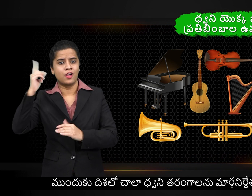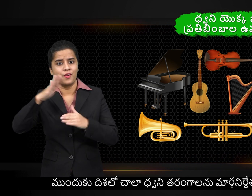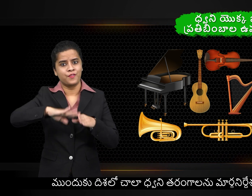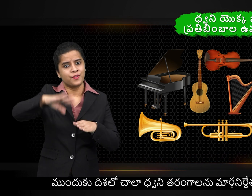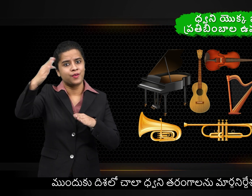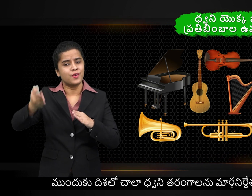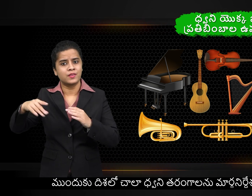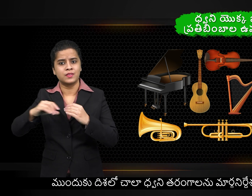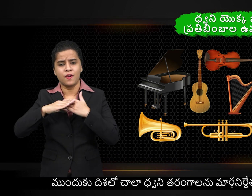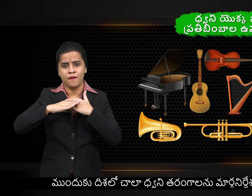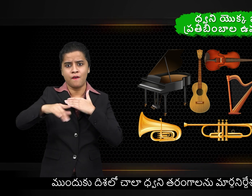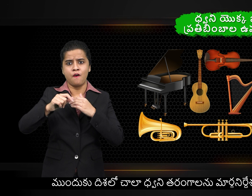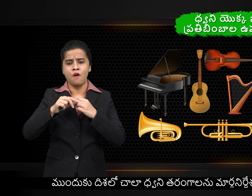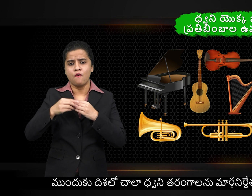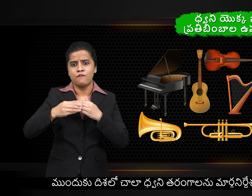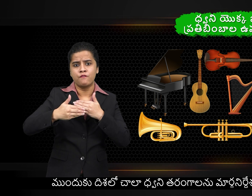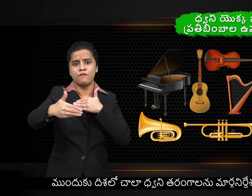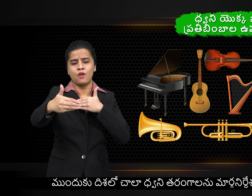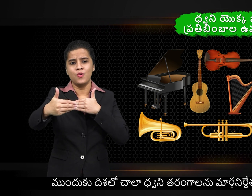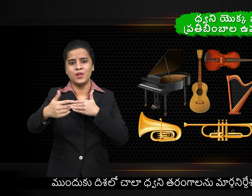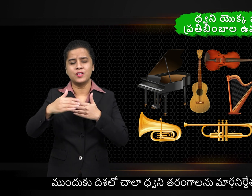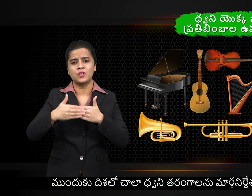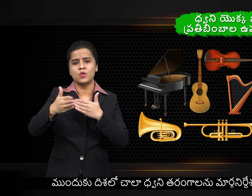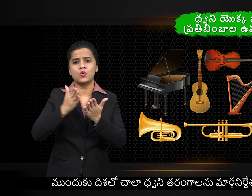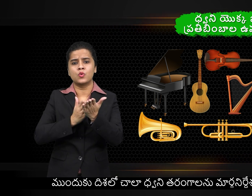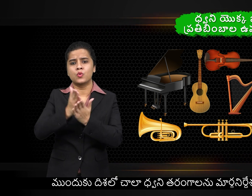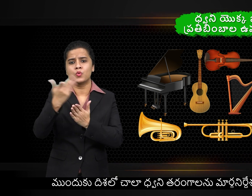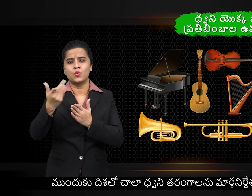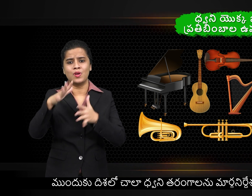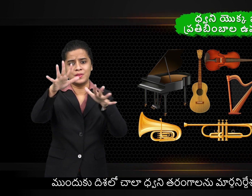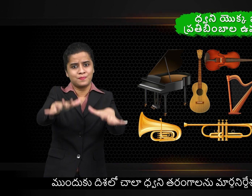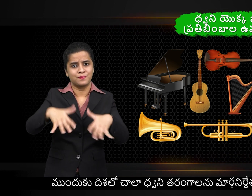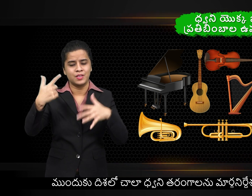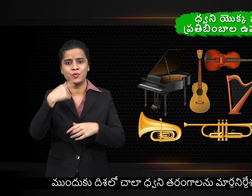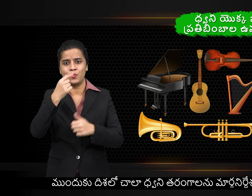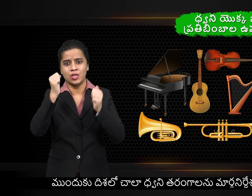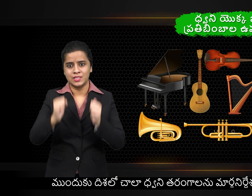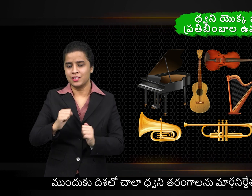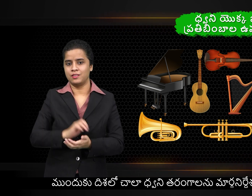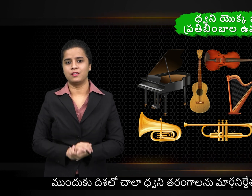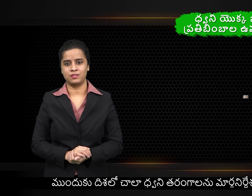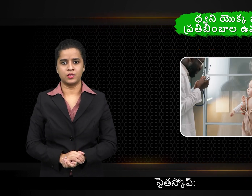ముందుకు దిశలో చాలా ధ్వని తరంగాలను మార్గనిర్దేశం చేస్తుంది.